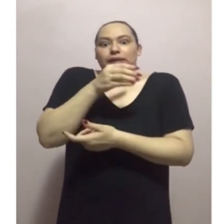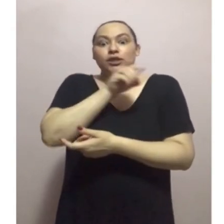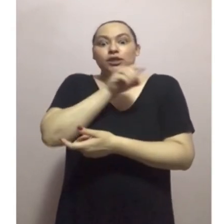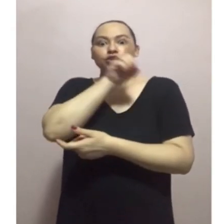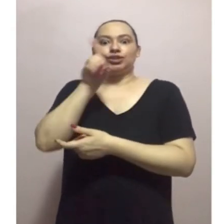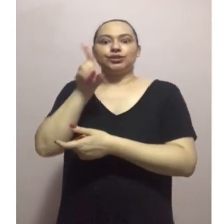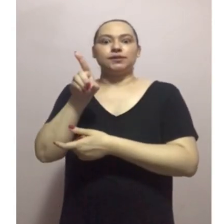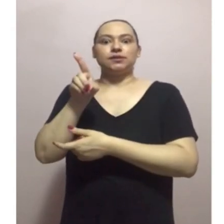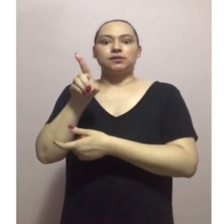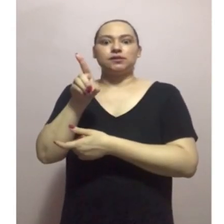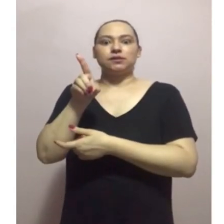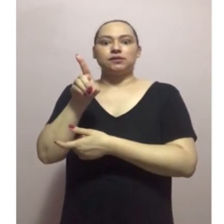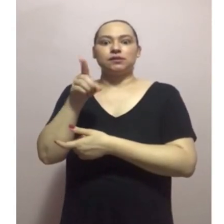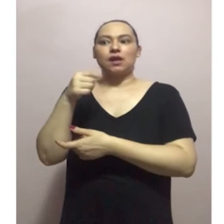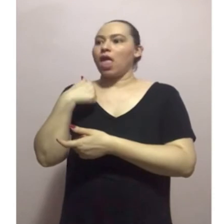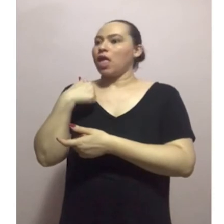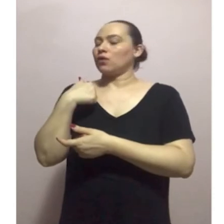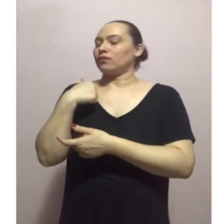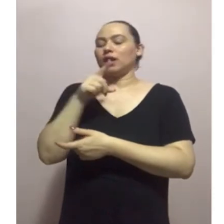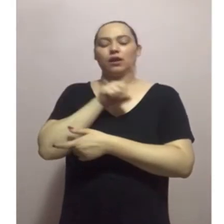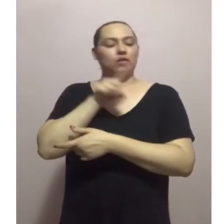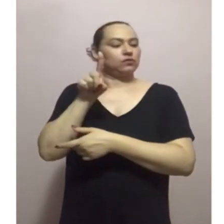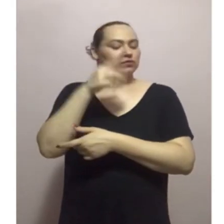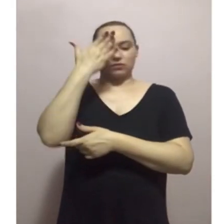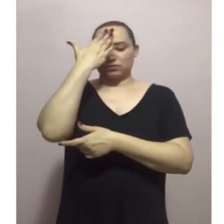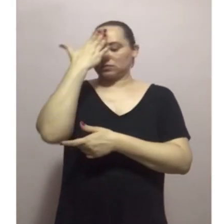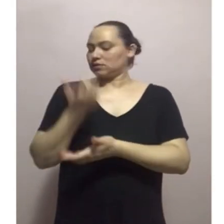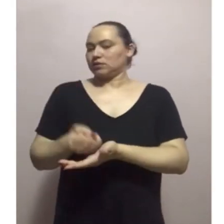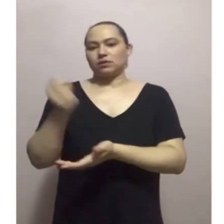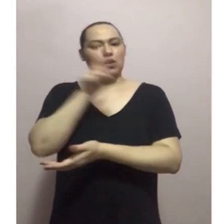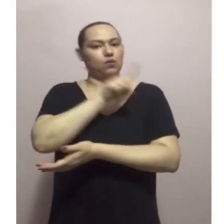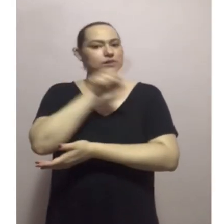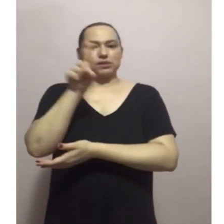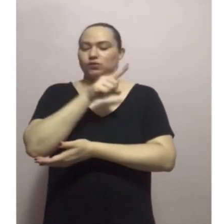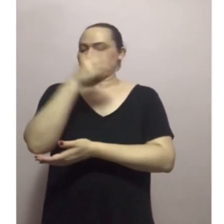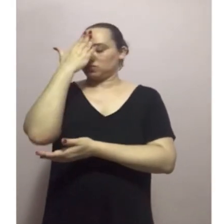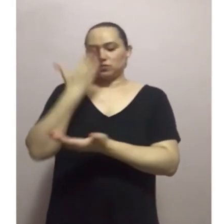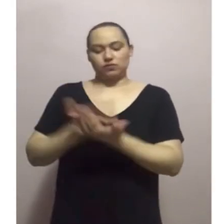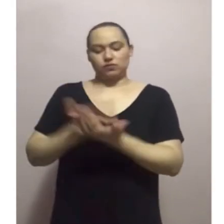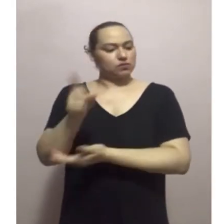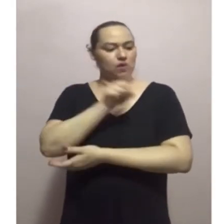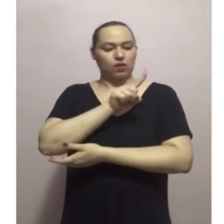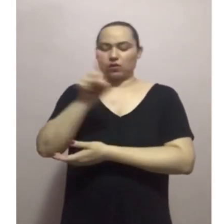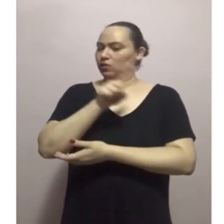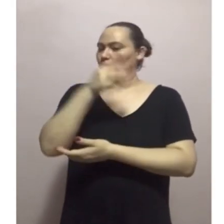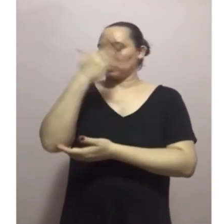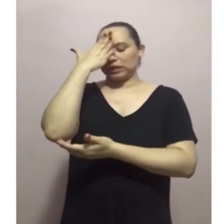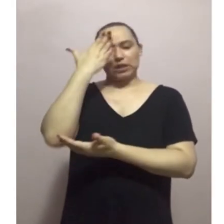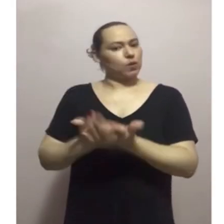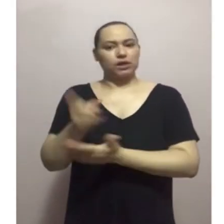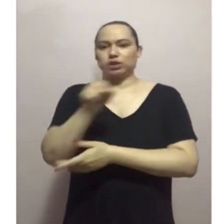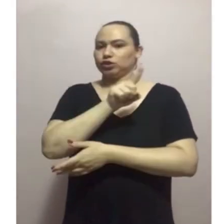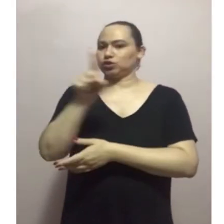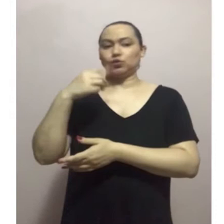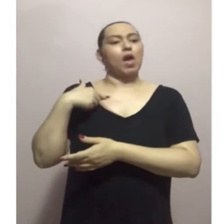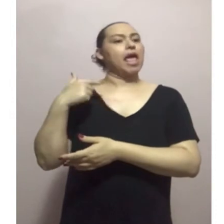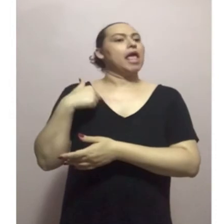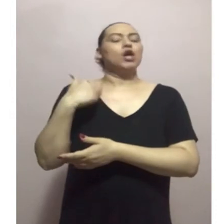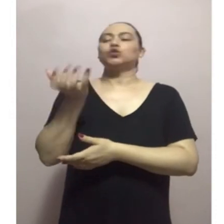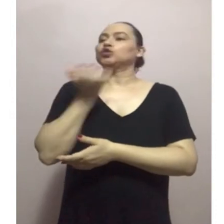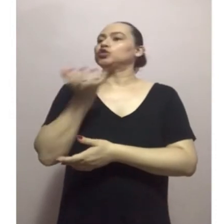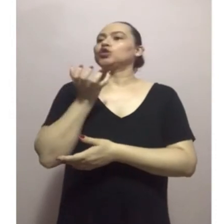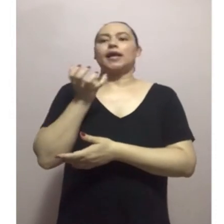de 10 dias. Eu entrei numa negação em relação a isso. Eu falei, eu só